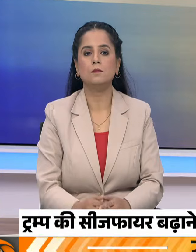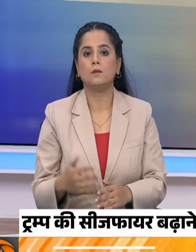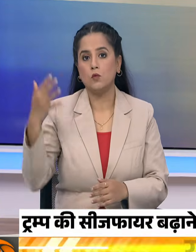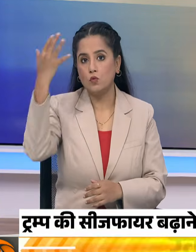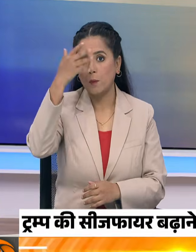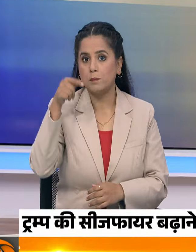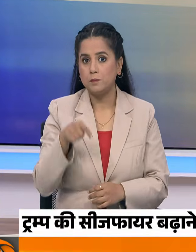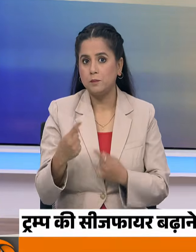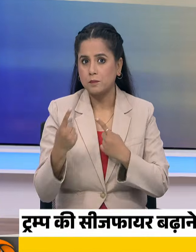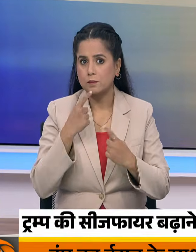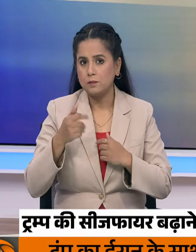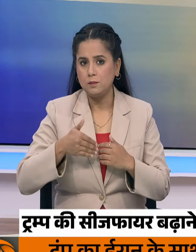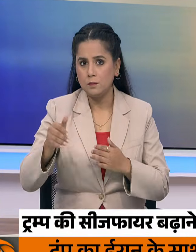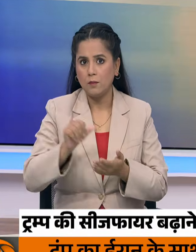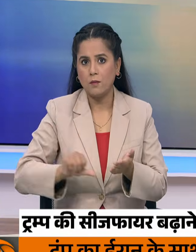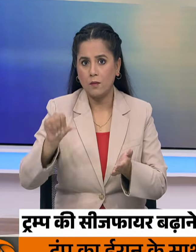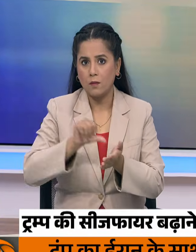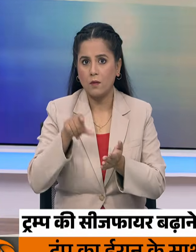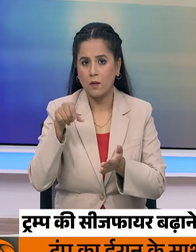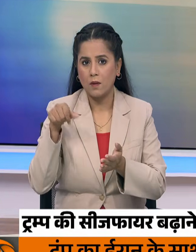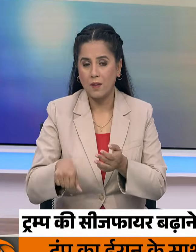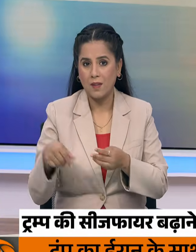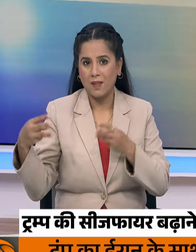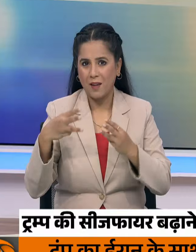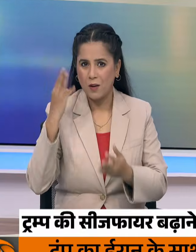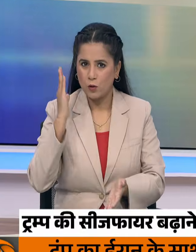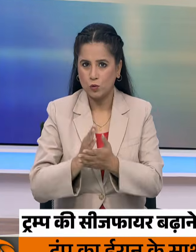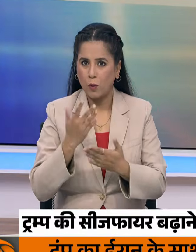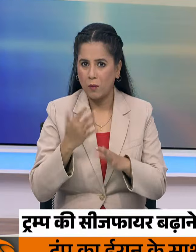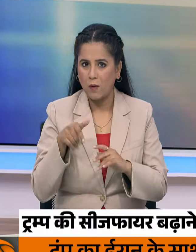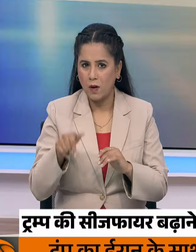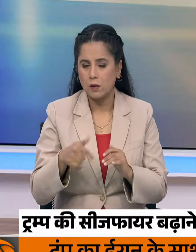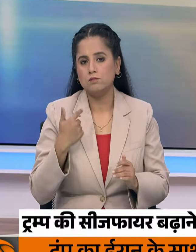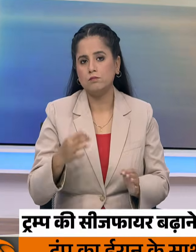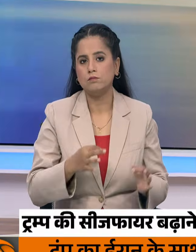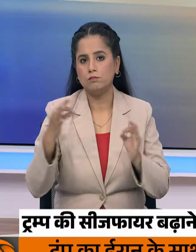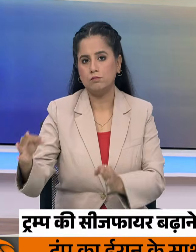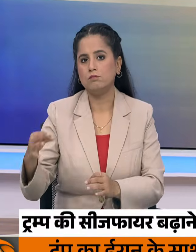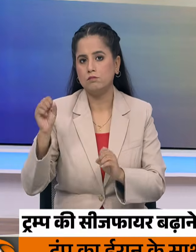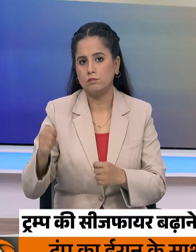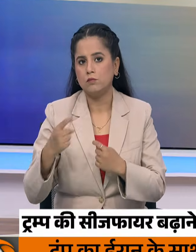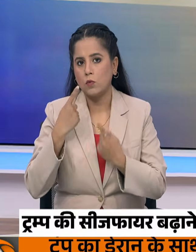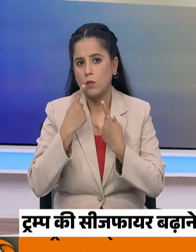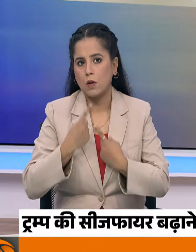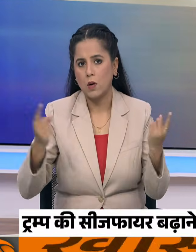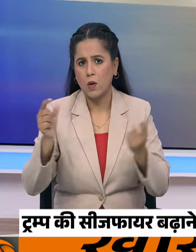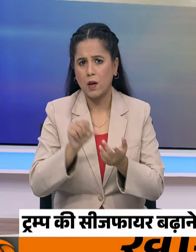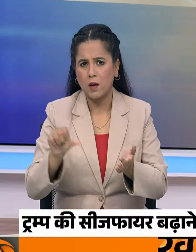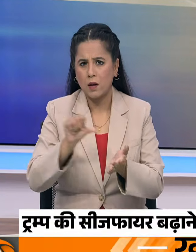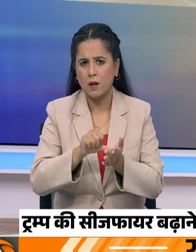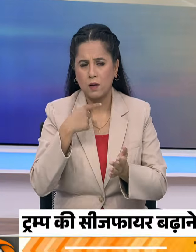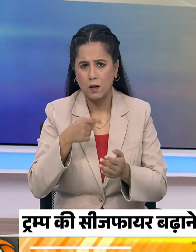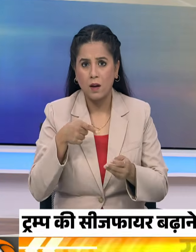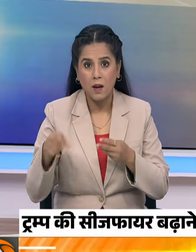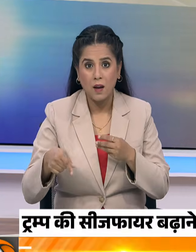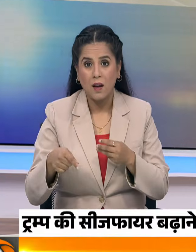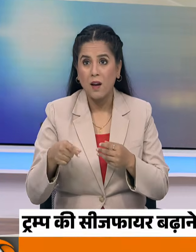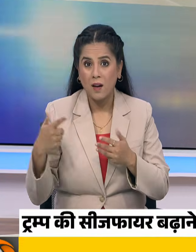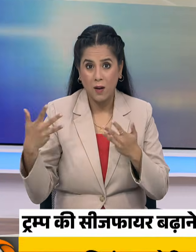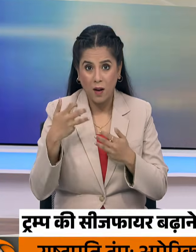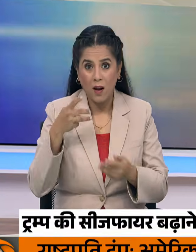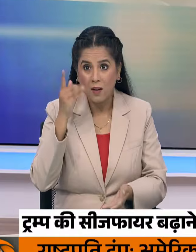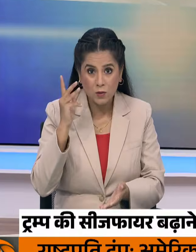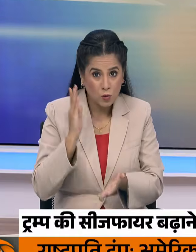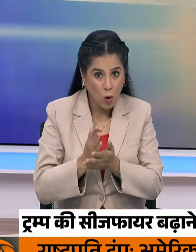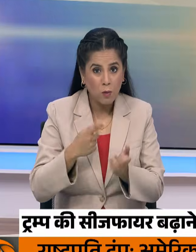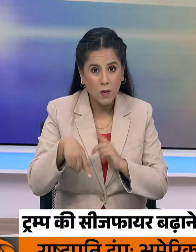ट्रंप का बातचीत होने तक ईरान के साथ जारी अस्थायी युद्ध विराम को आगे बढ़ाने की घोषणा। ईरान ने सीजफायर बढ़ाने को बताया ट्रंप